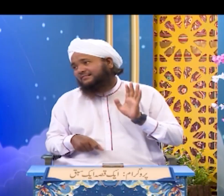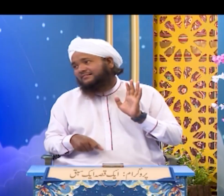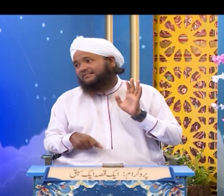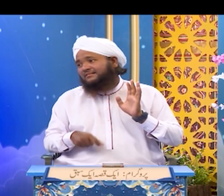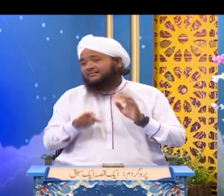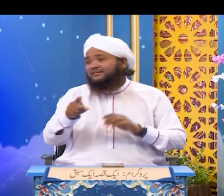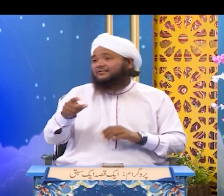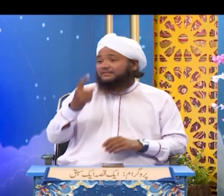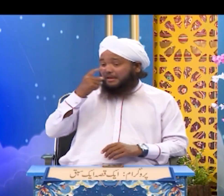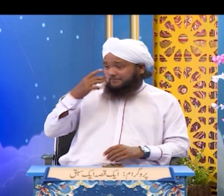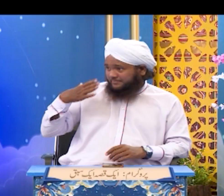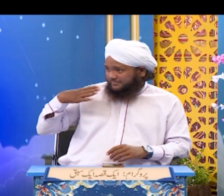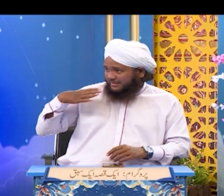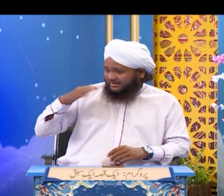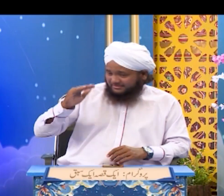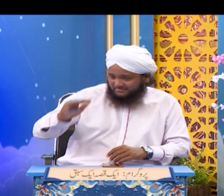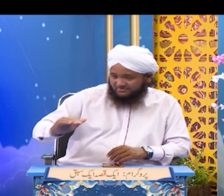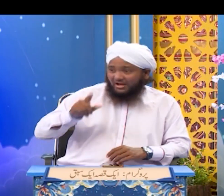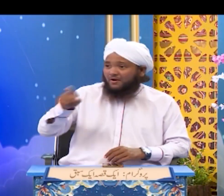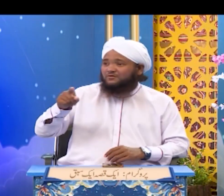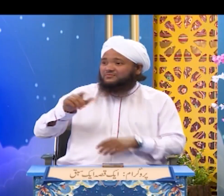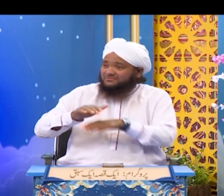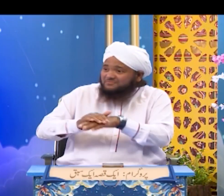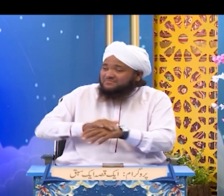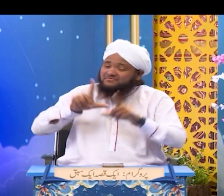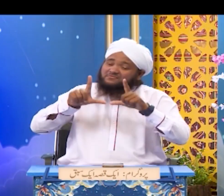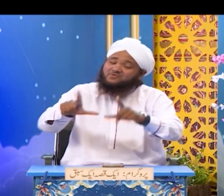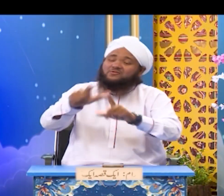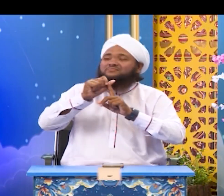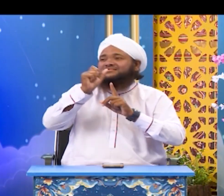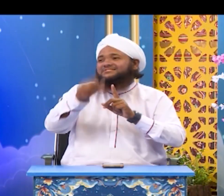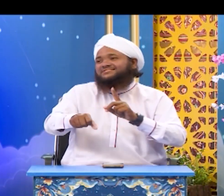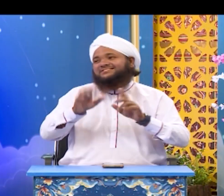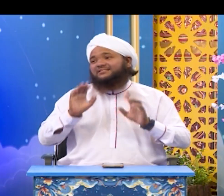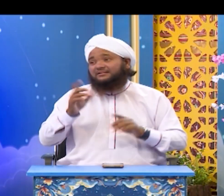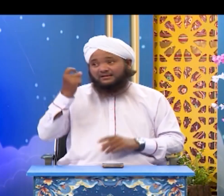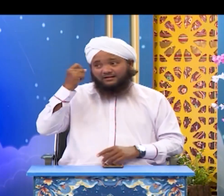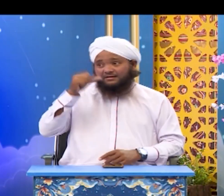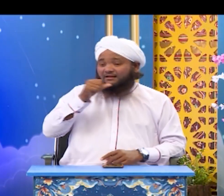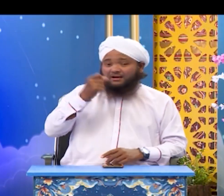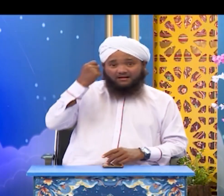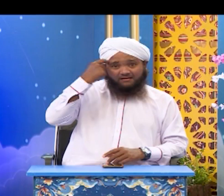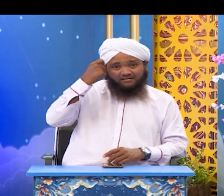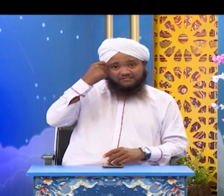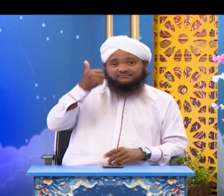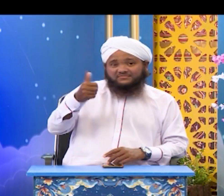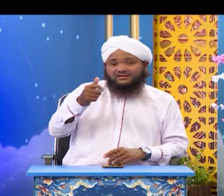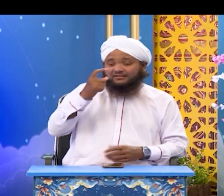اپنے کردار سے بھی ہمیں یہی سکھایا ہے کہ ایک عقل مند باپ کو اپنی بیٹی کے ساتھ کس طرح کا